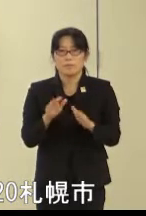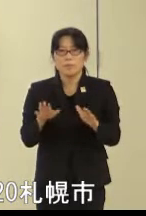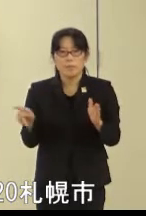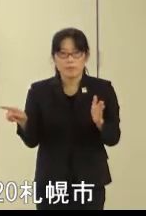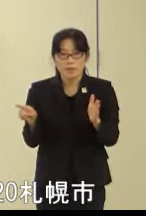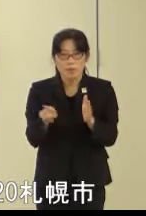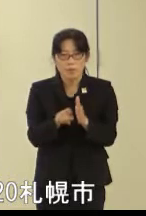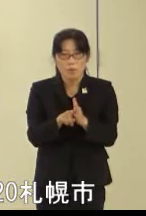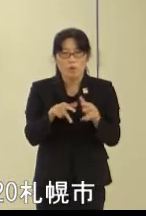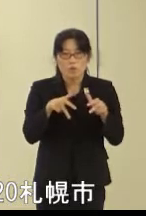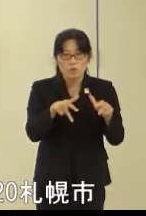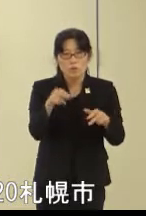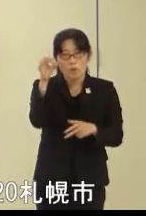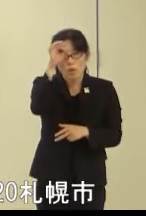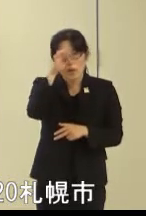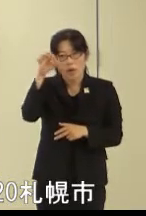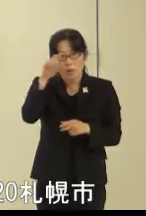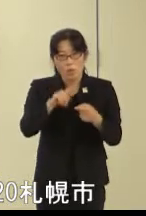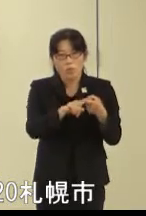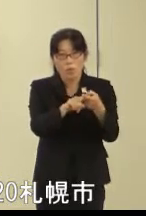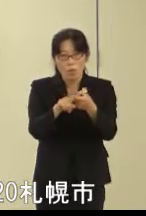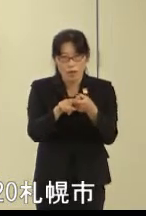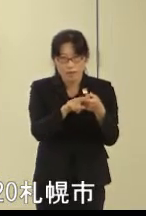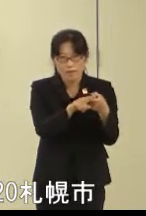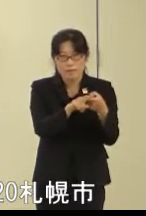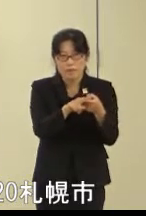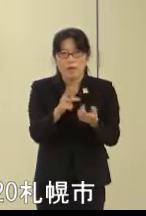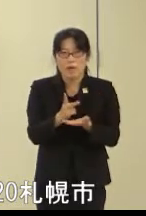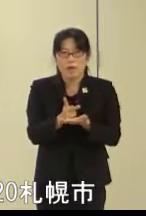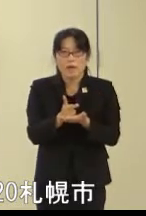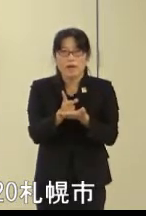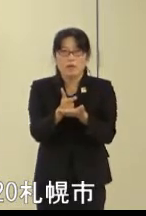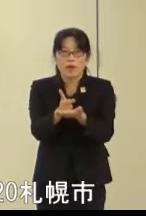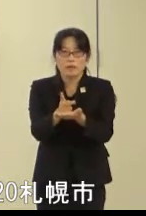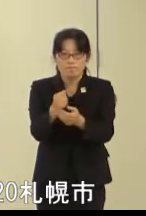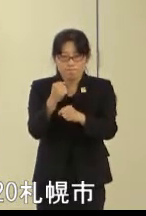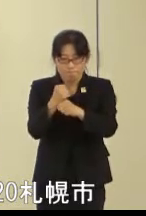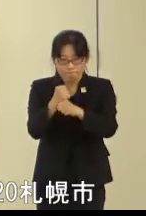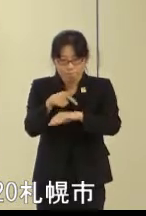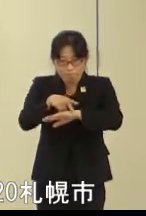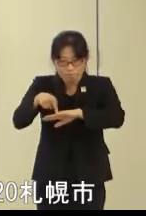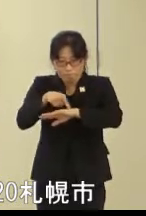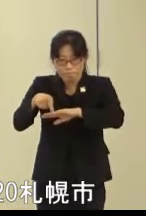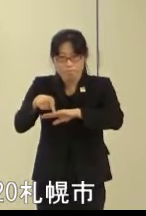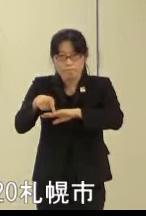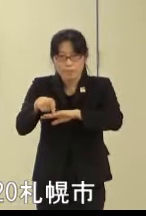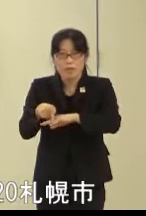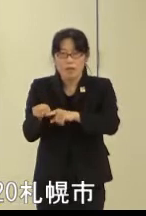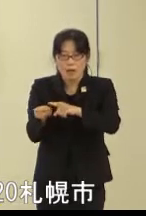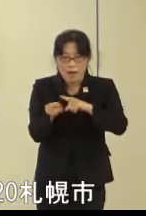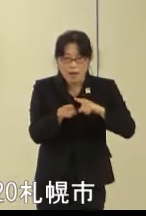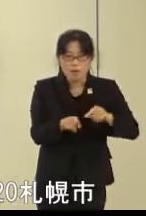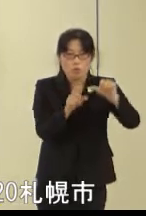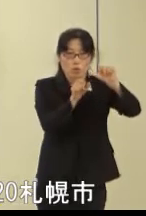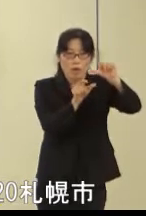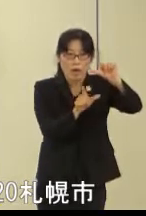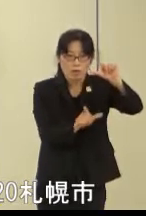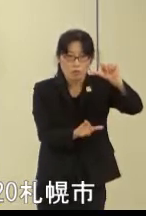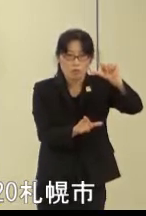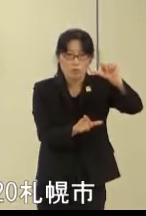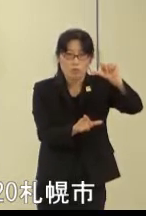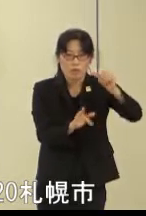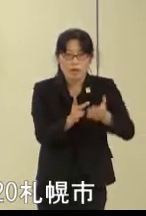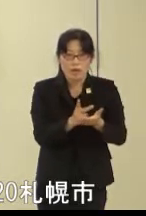すすきの観光協会がガイドラインをを策定いたしまして早くから5月からですね